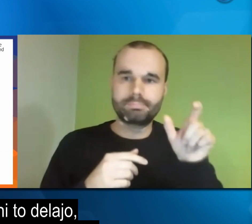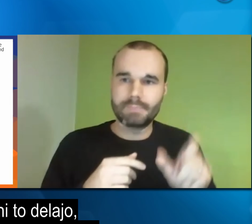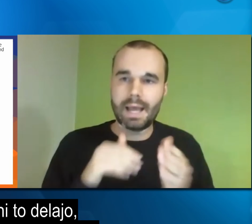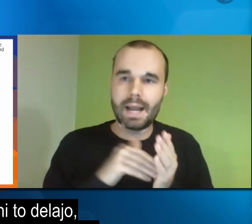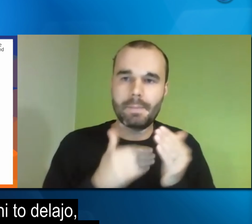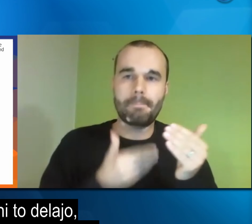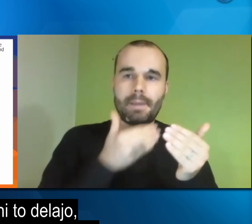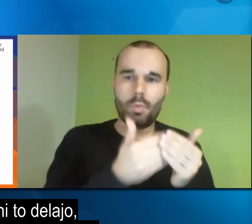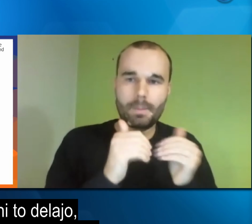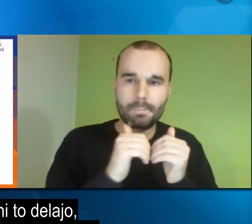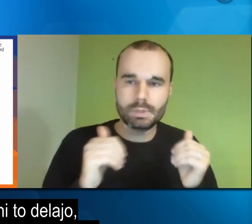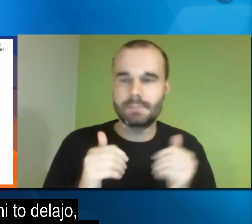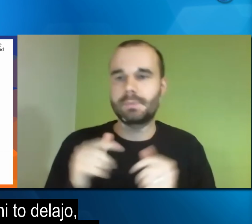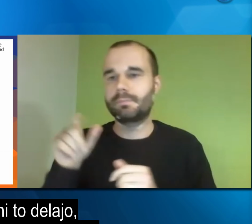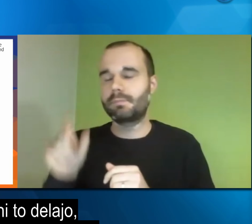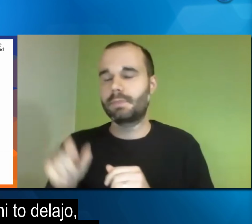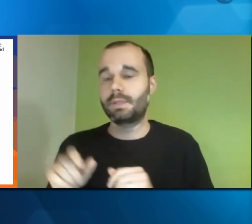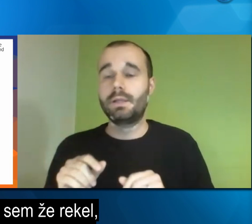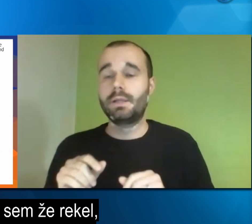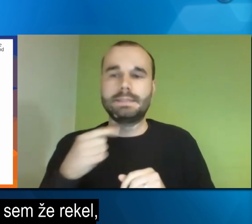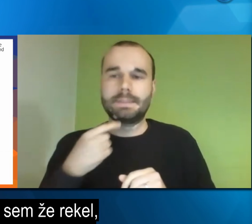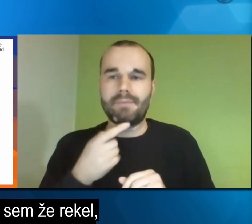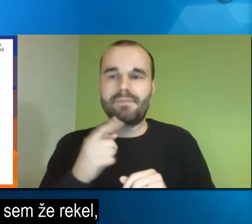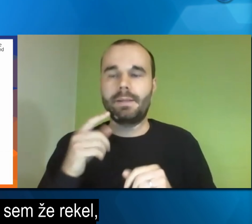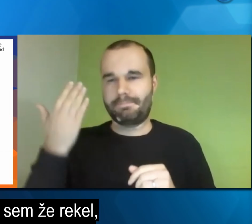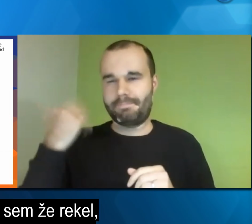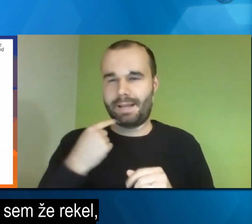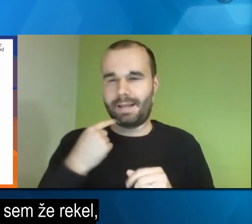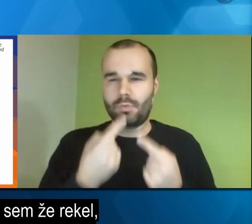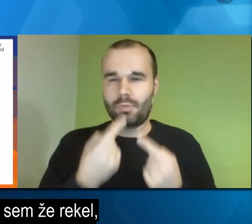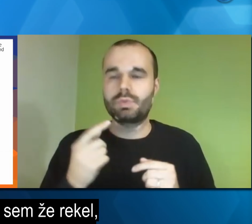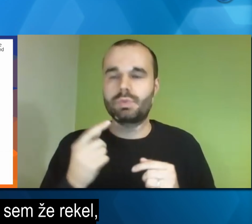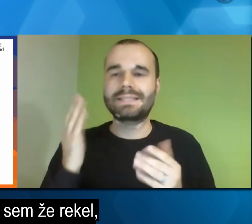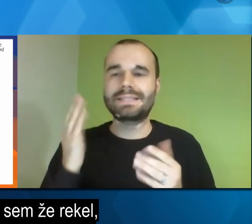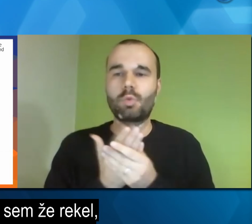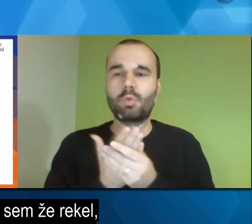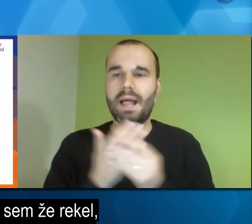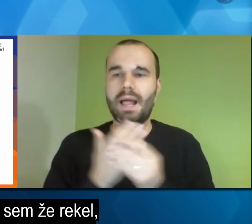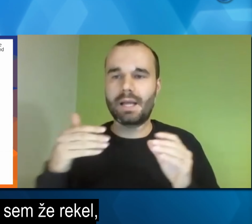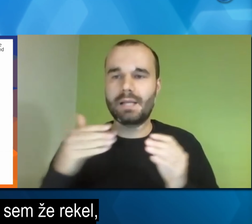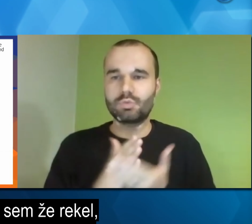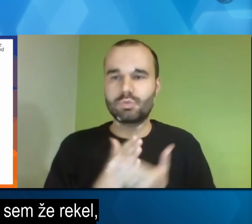zaposleni to delajo, da se vsakemu posamezniku prilagodijo. Se pravi, kot sem že rekel,